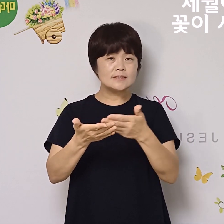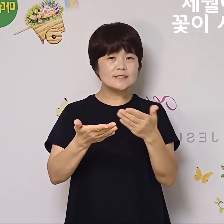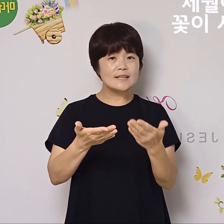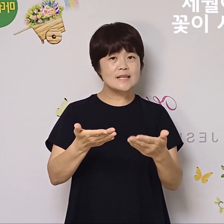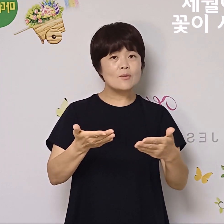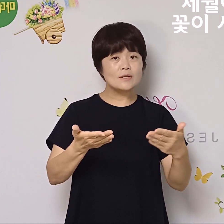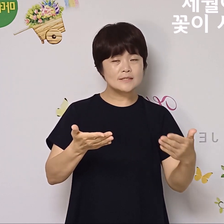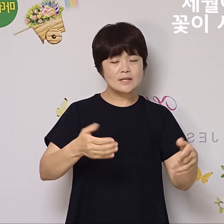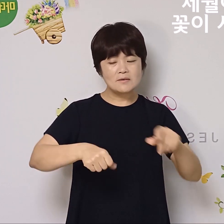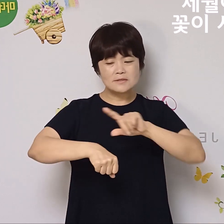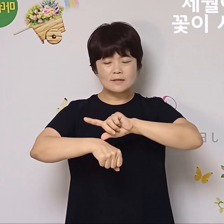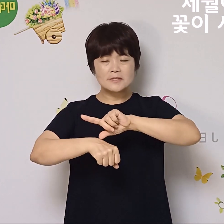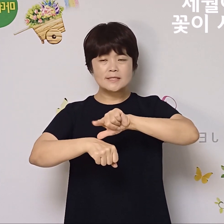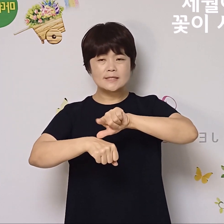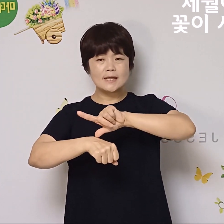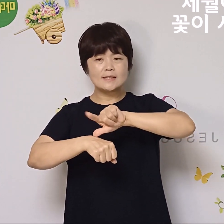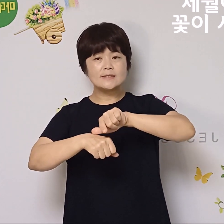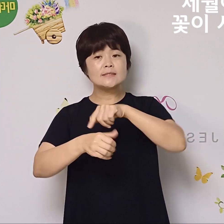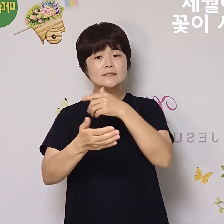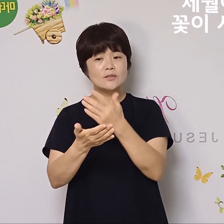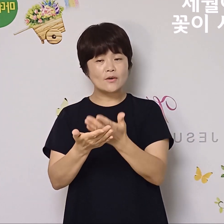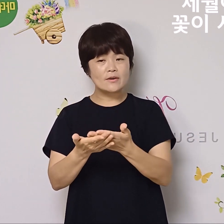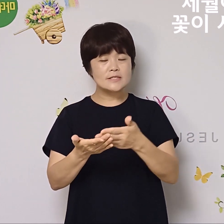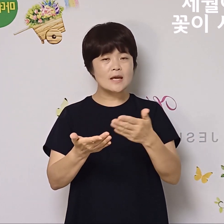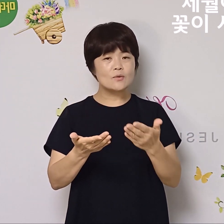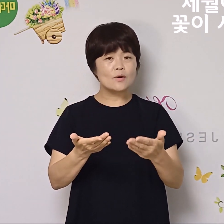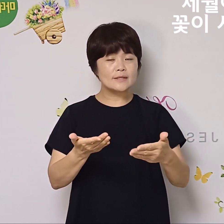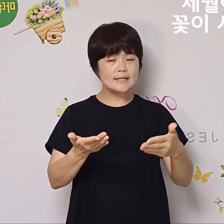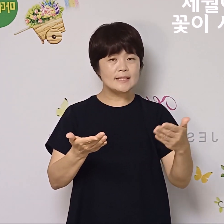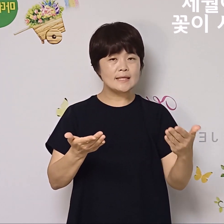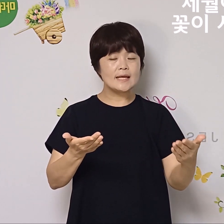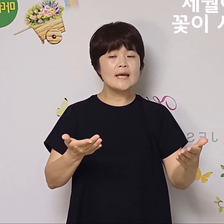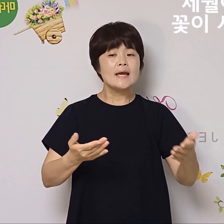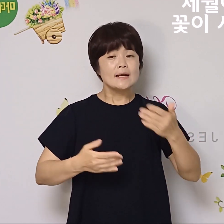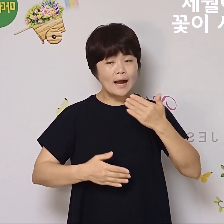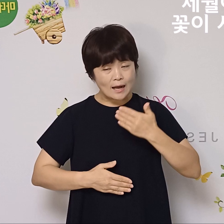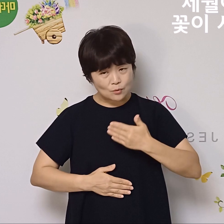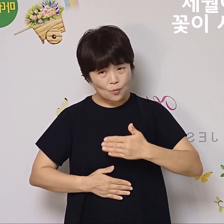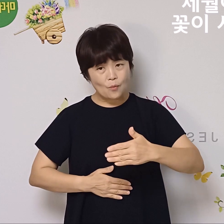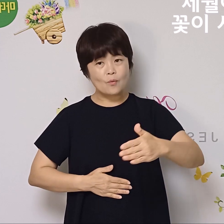게 세월이죠. 그래서 시간이 흐르는 거예요. 세월이 가고